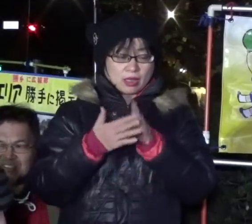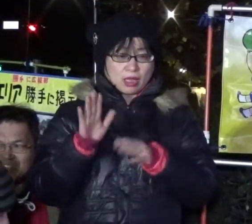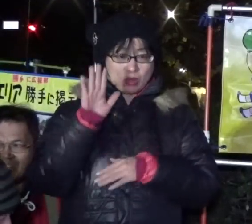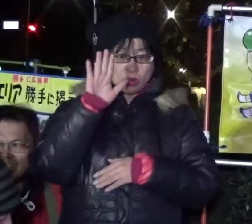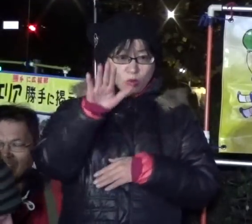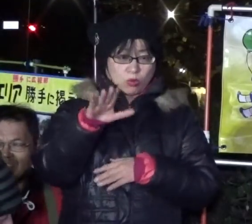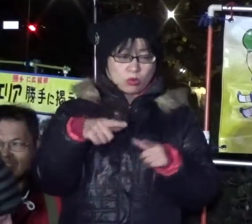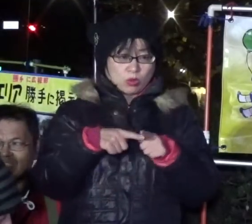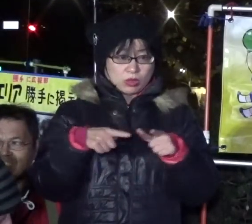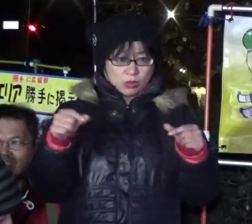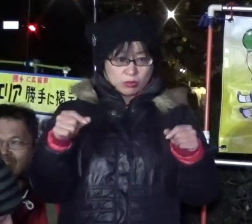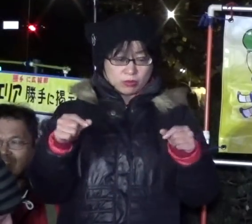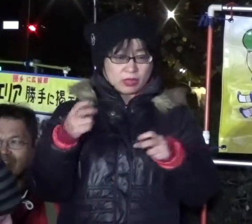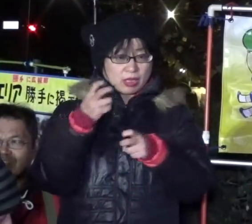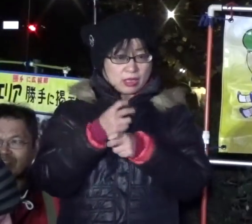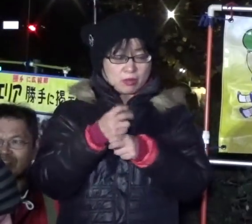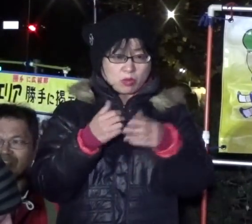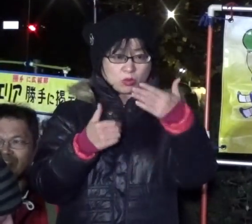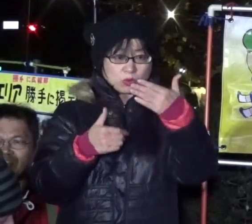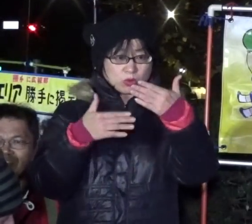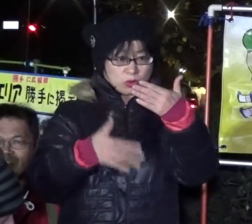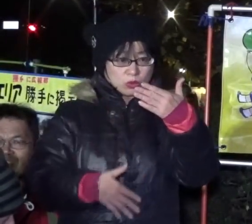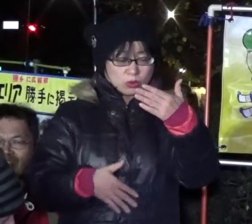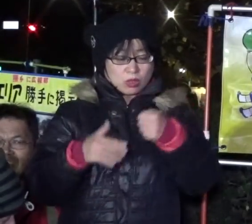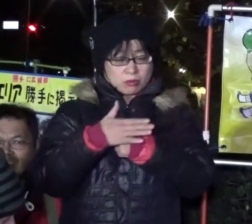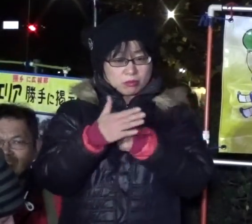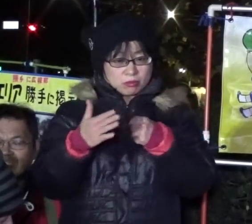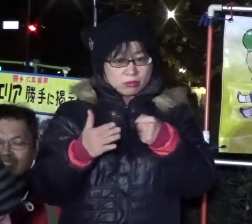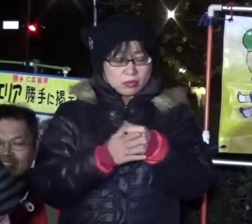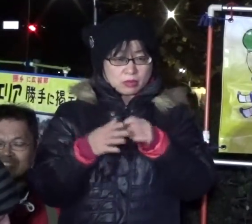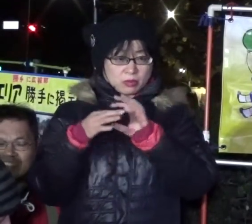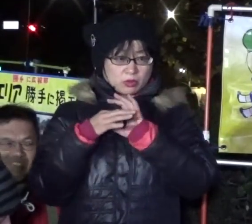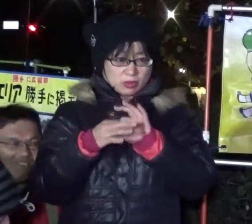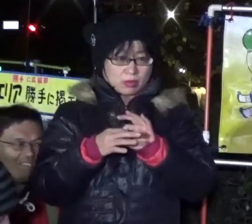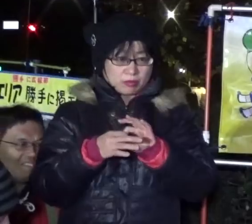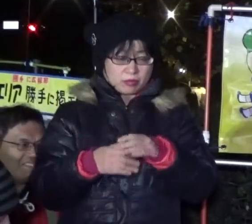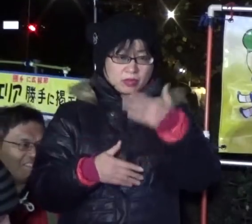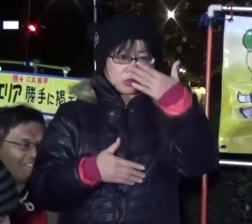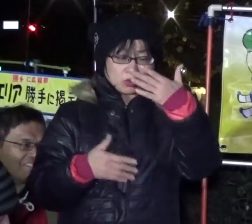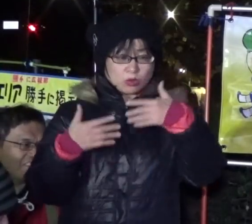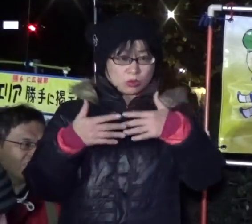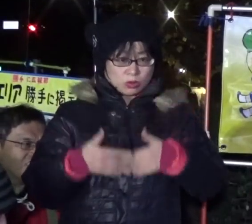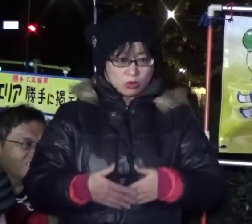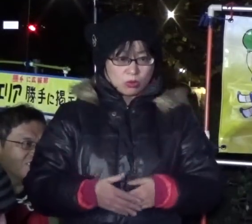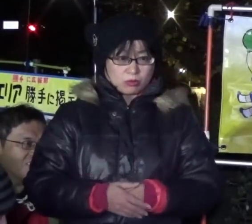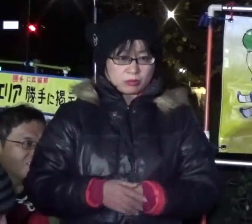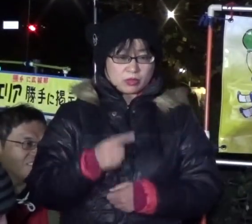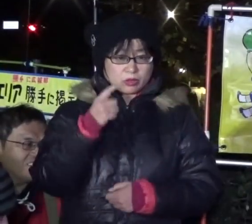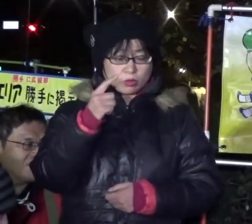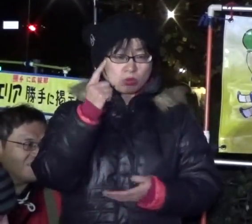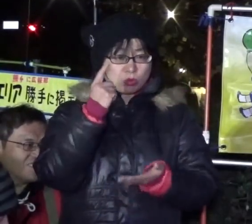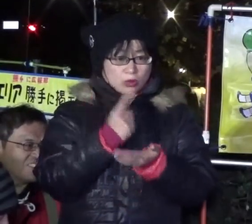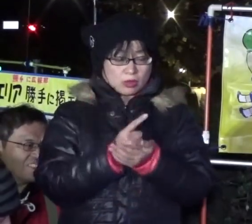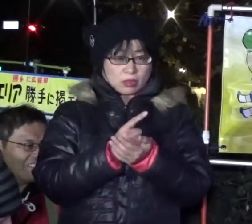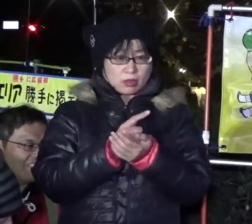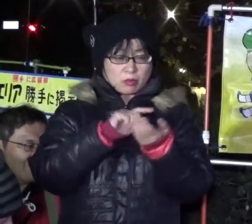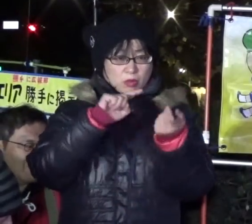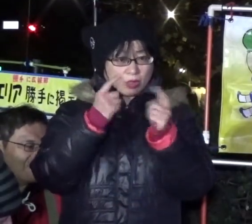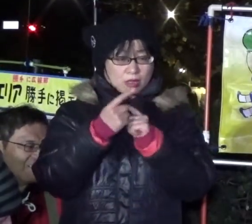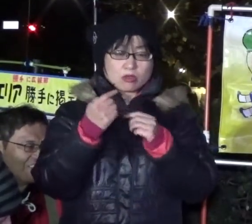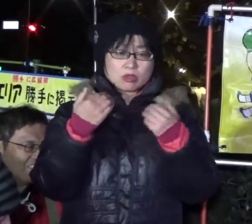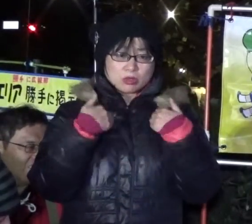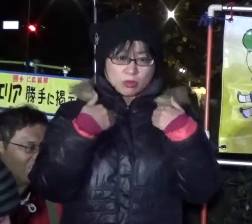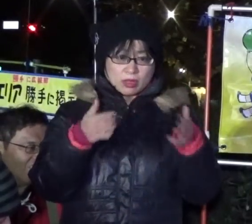は憲法9条が守ってきた、9条は一言たりとも変えてはいけないと言ったんです